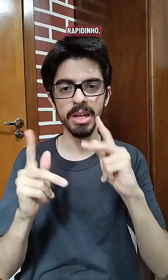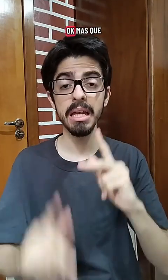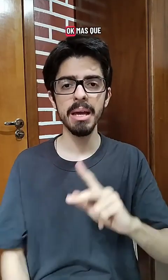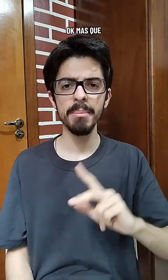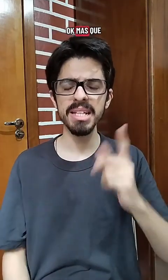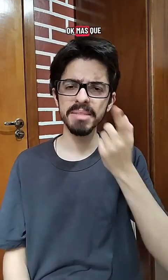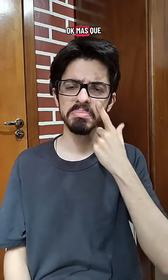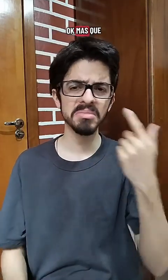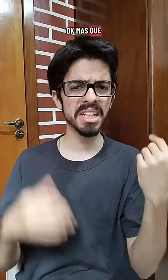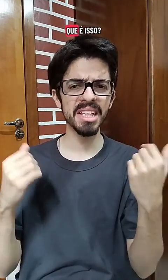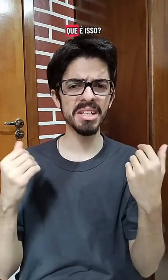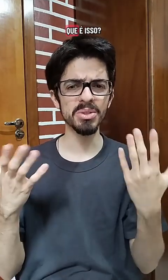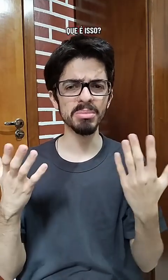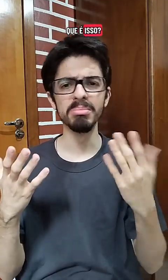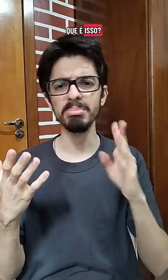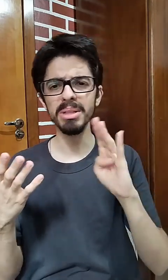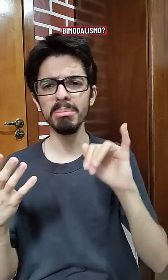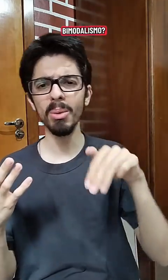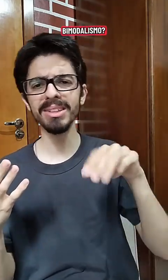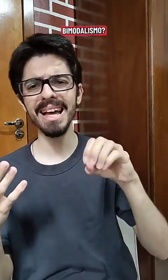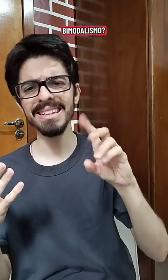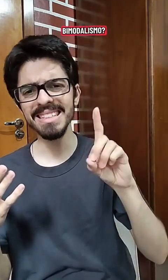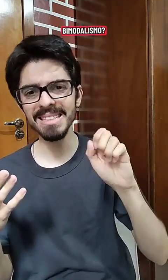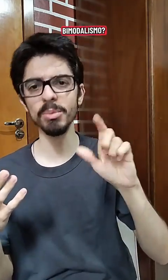ok? Mas o que é isso? Bimodalismo?